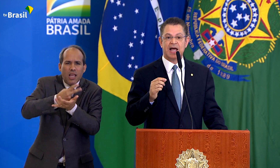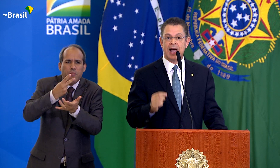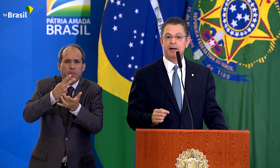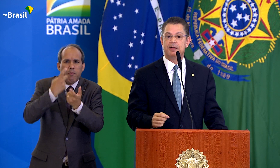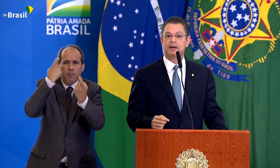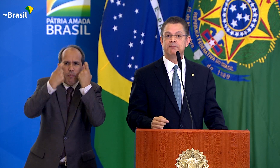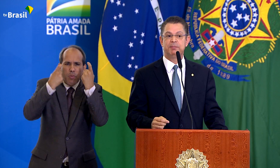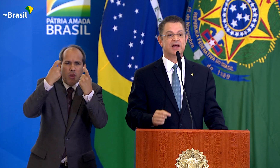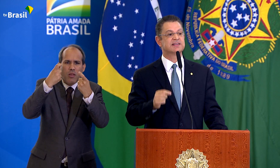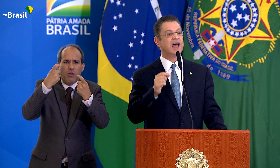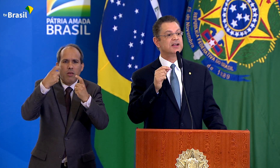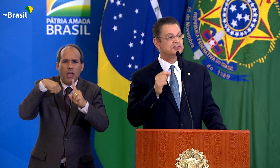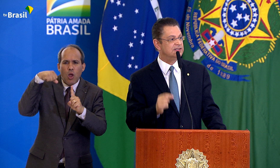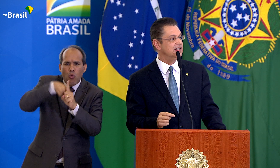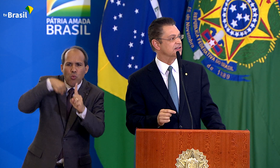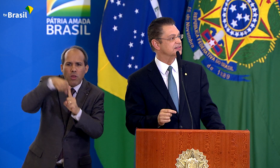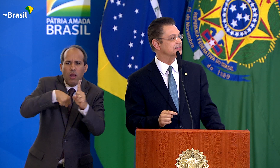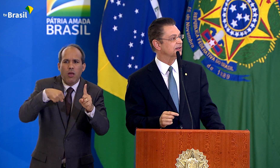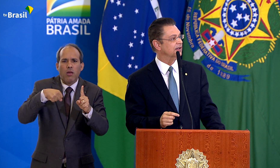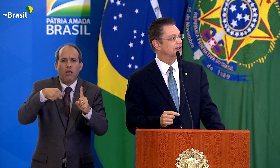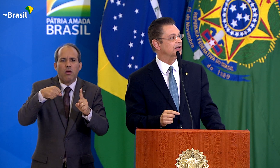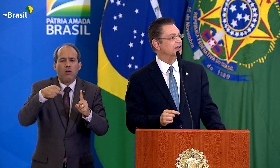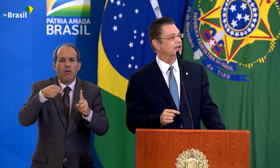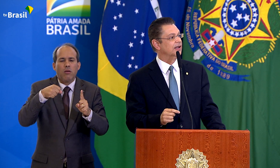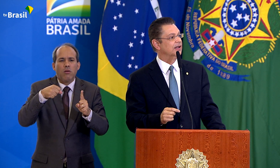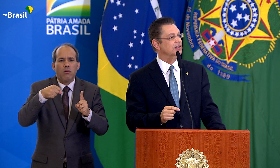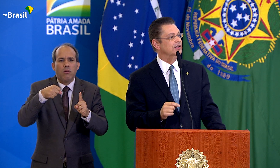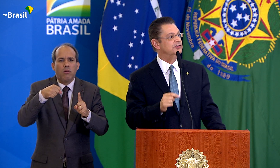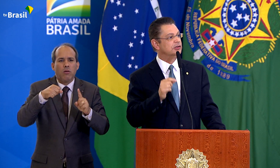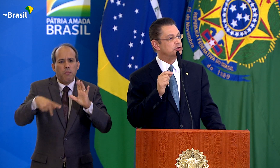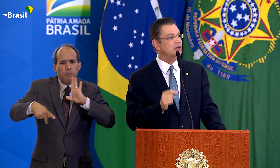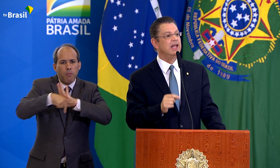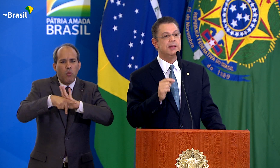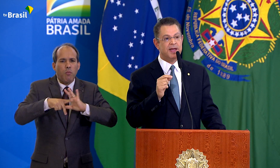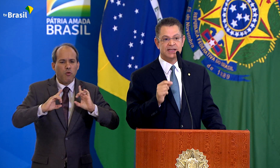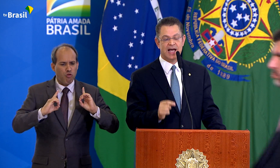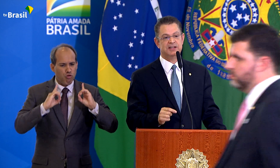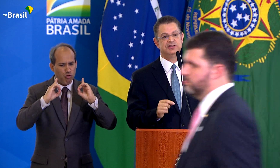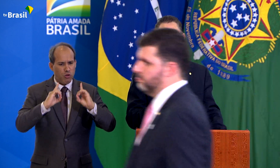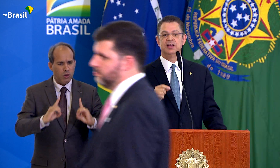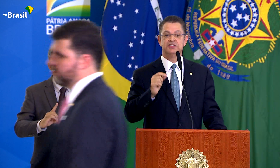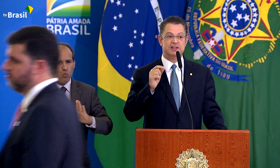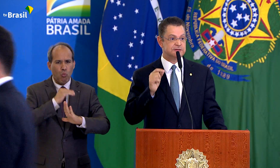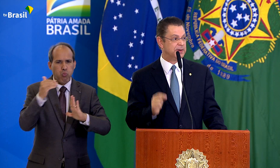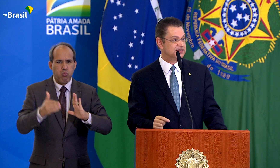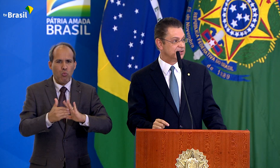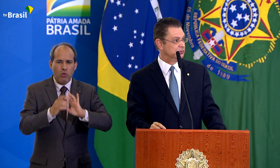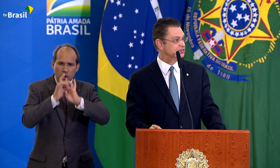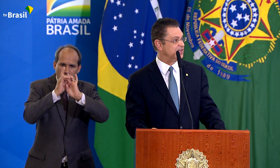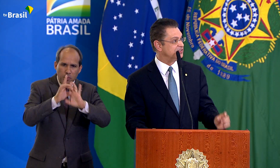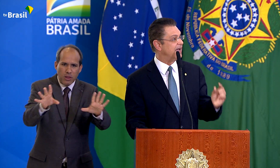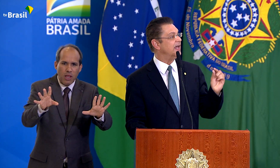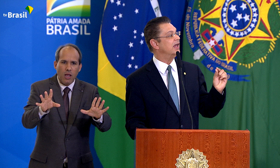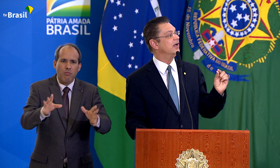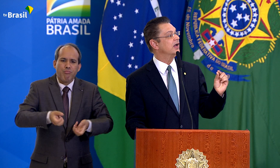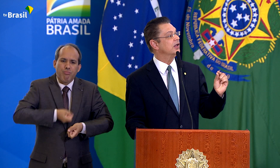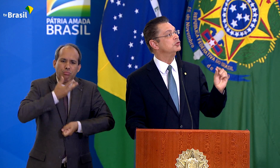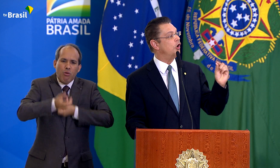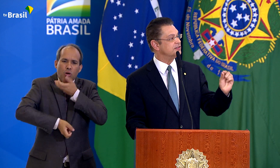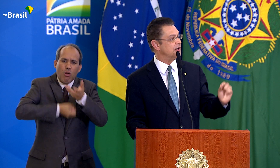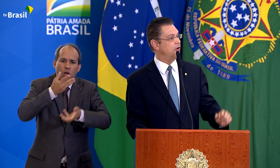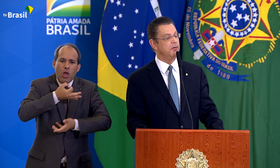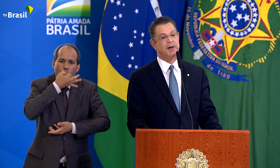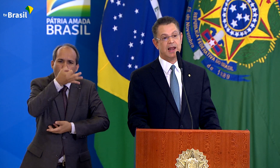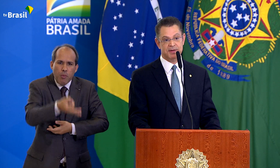a lutar pelas garantias de toda a liberdade de expressão seja